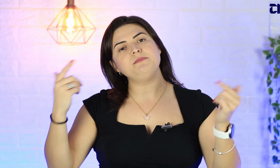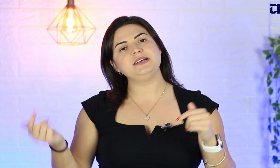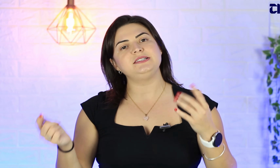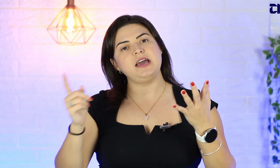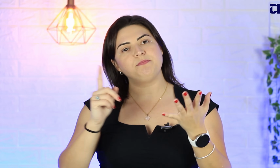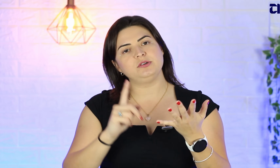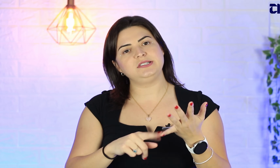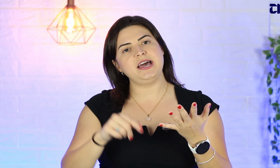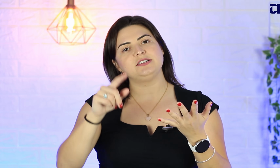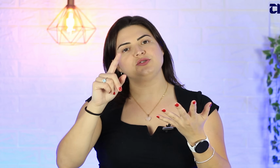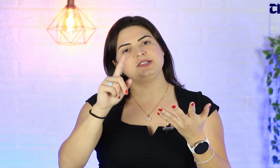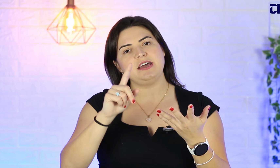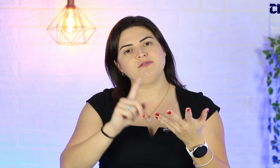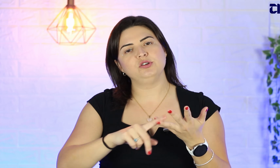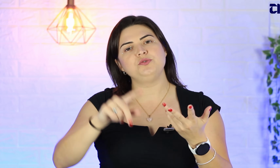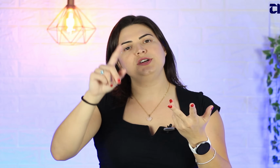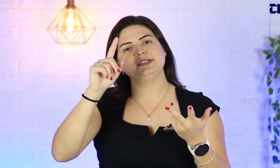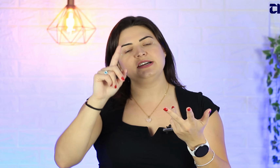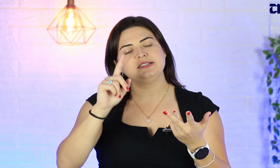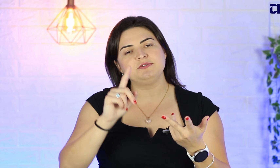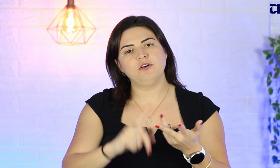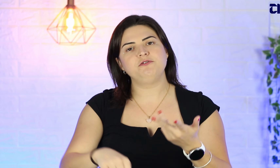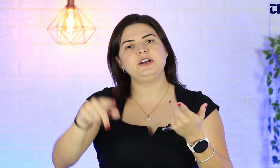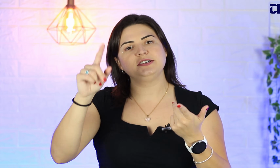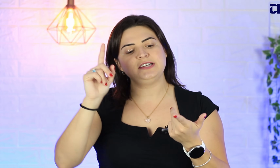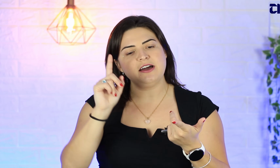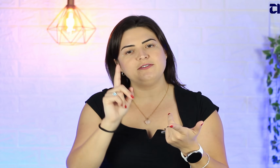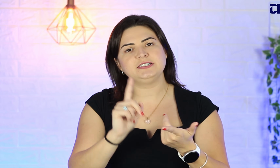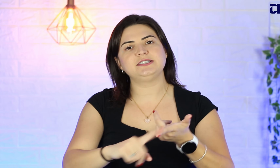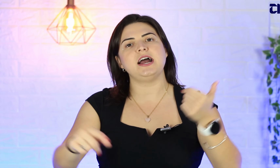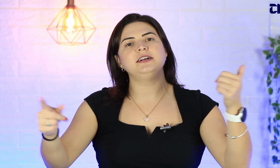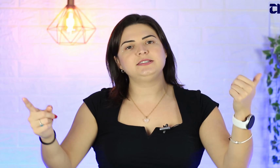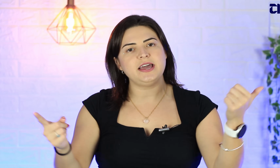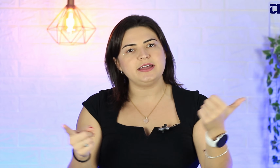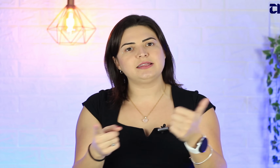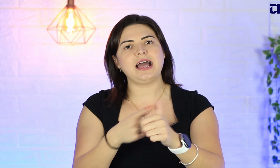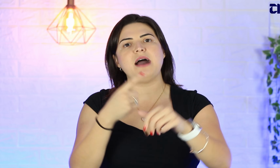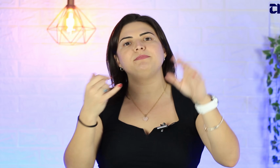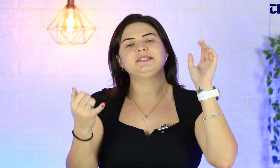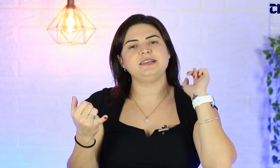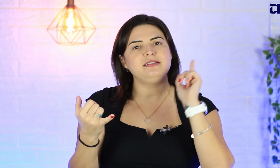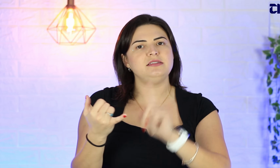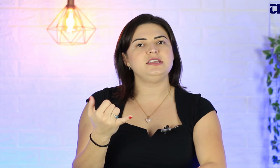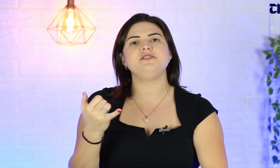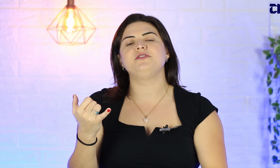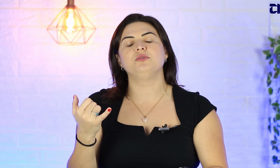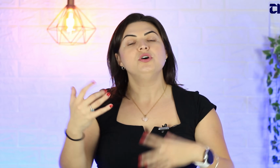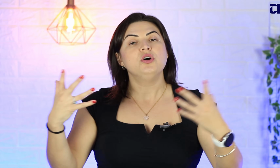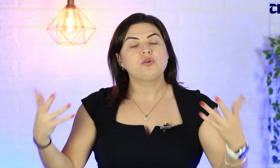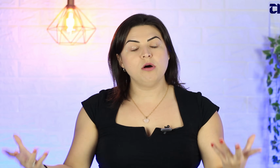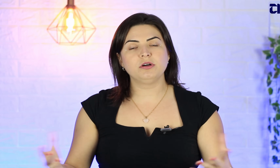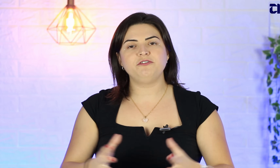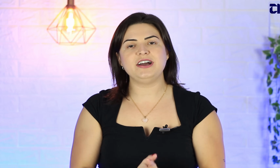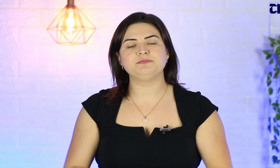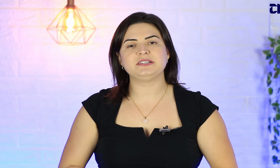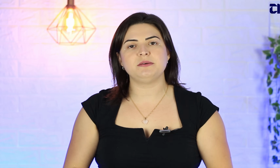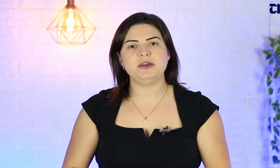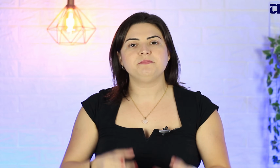saber se é processo, se é evoluir, se é desenvolver, se é avançar, se é etapa, se é nível? Como que faz pra saber?